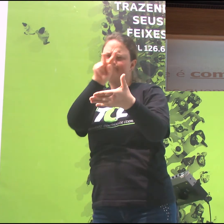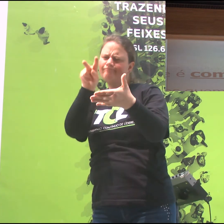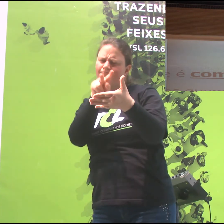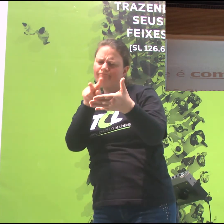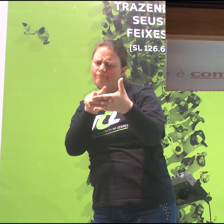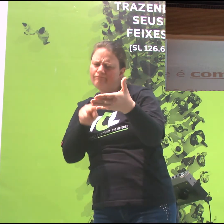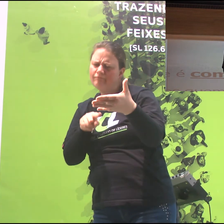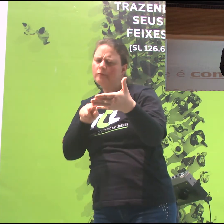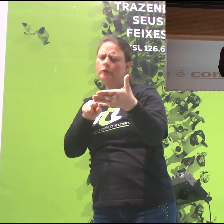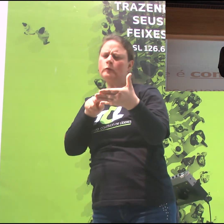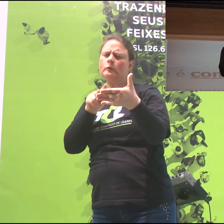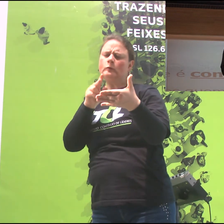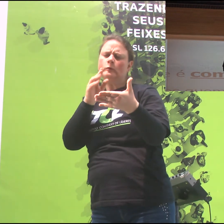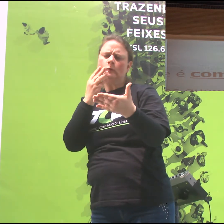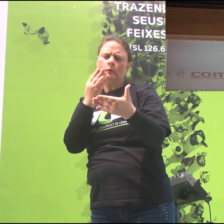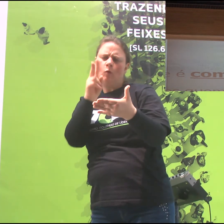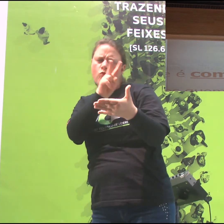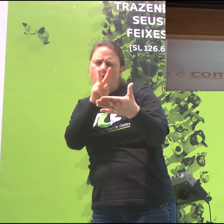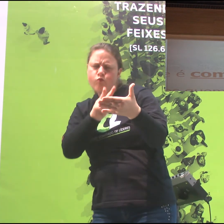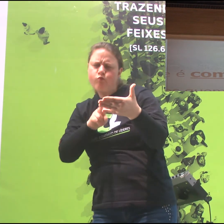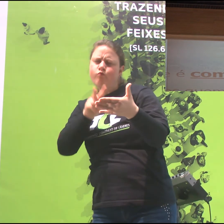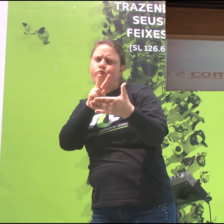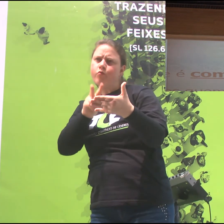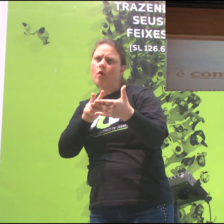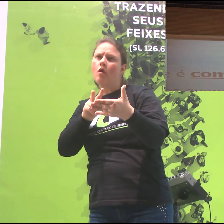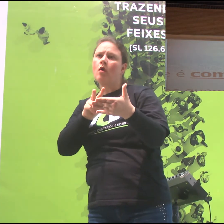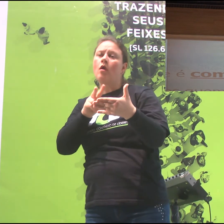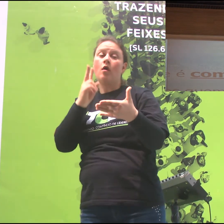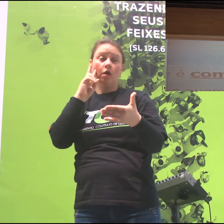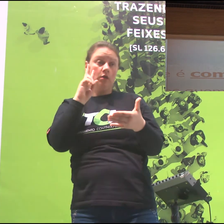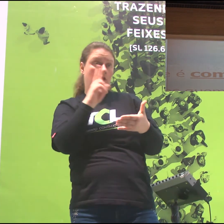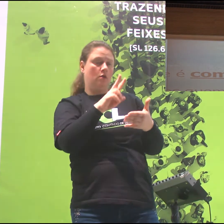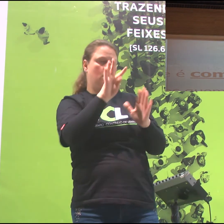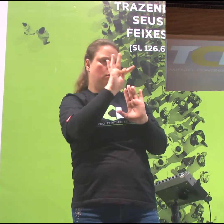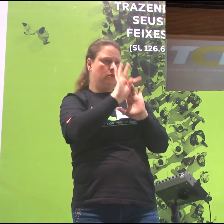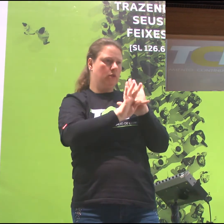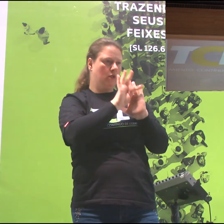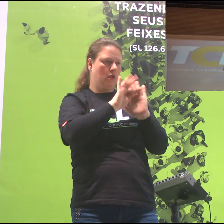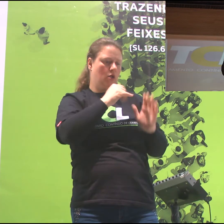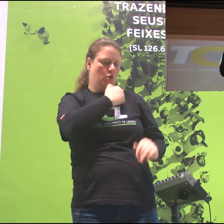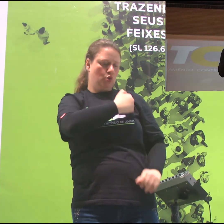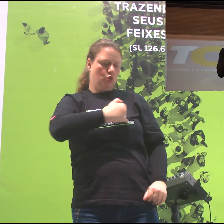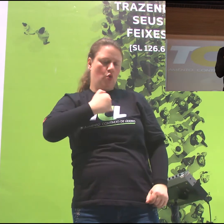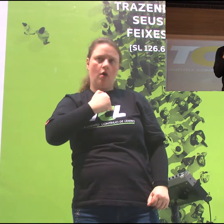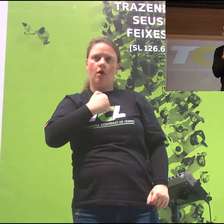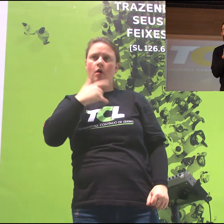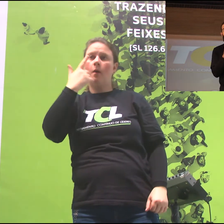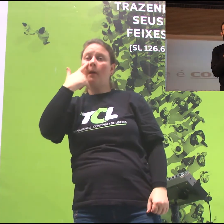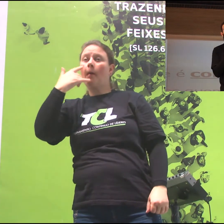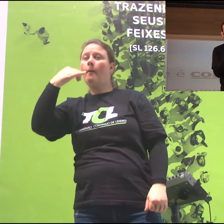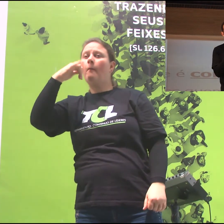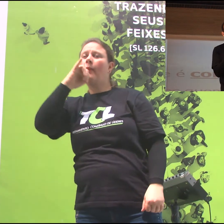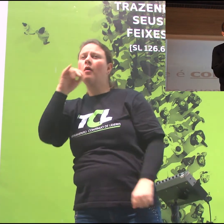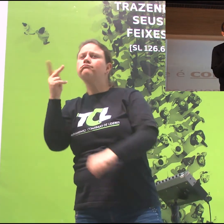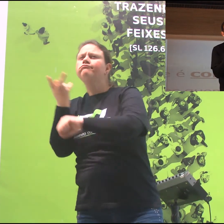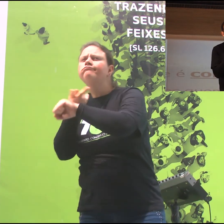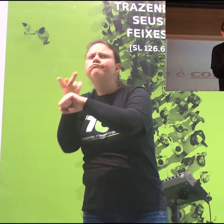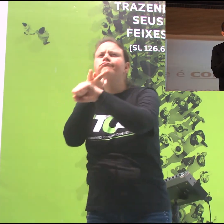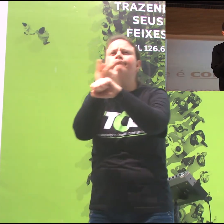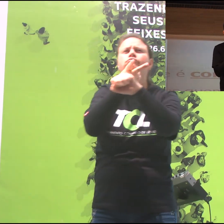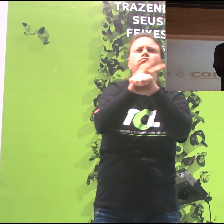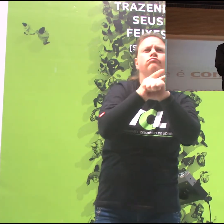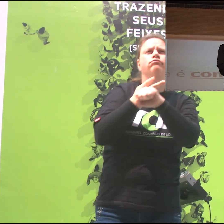nós olhamos para aquele texto ali de João, que diz que o Senhor procura, que o Pai procura aqueles que o adoram em